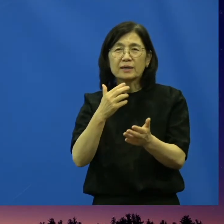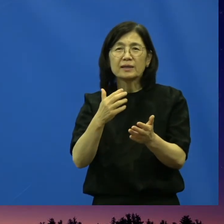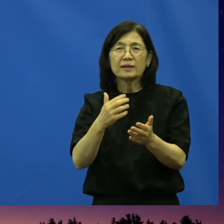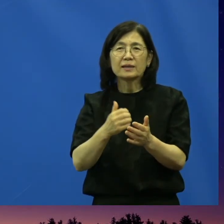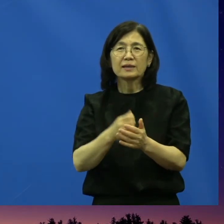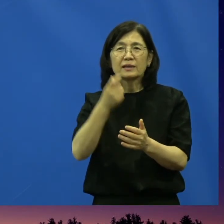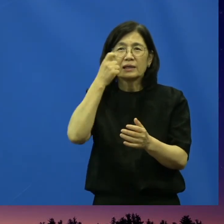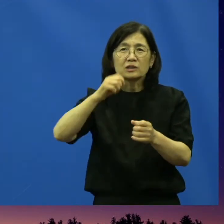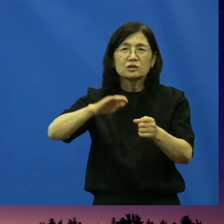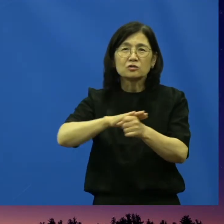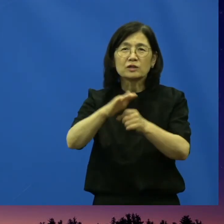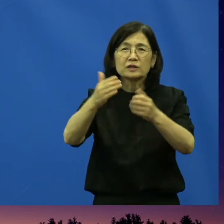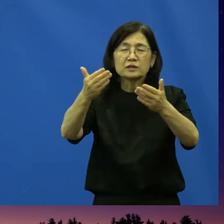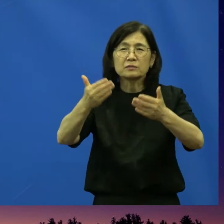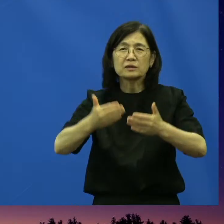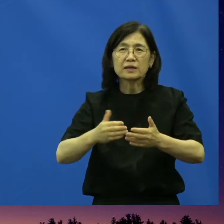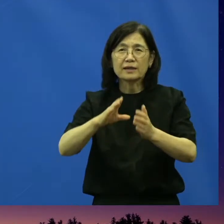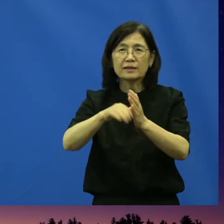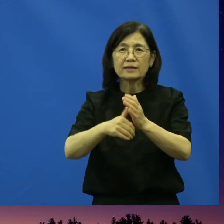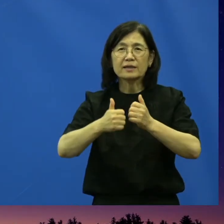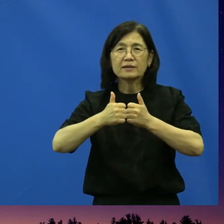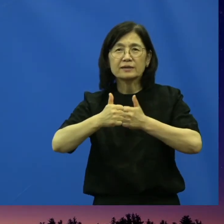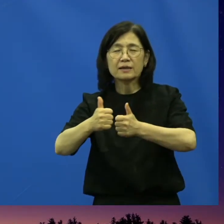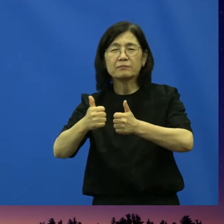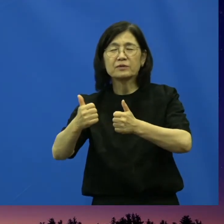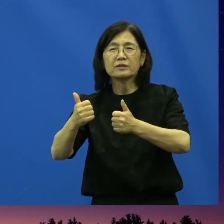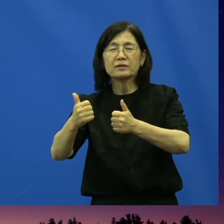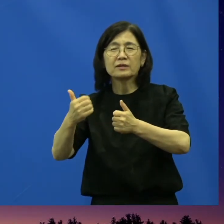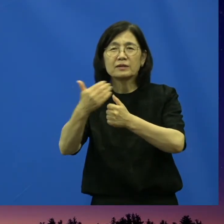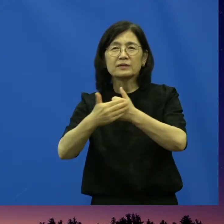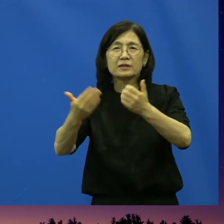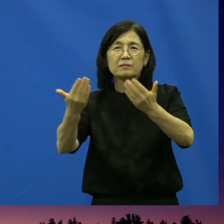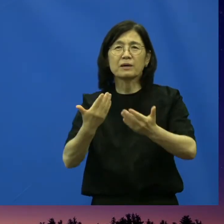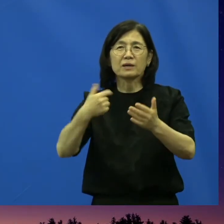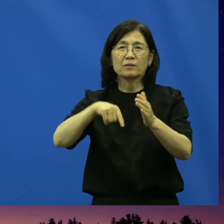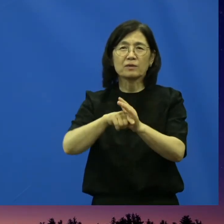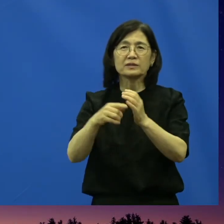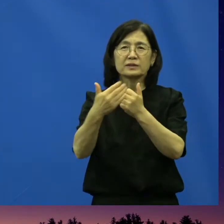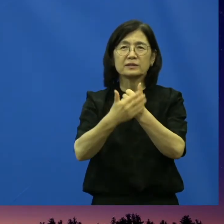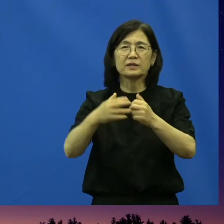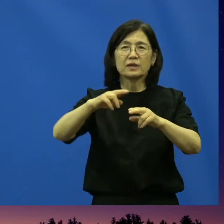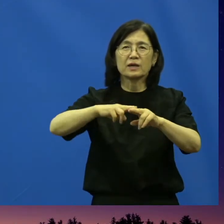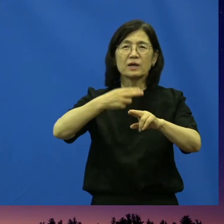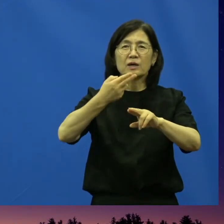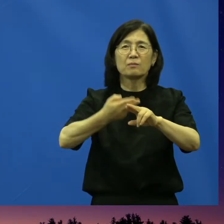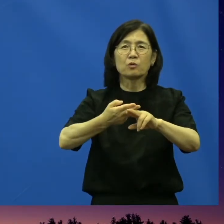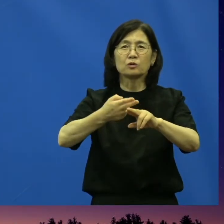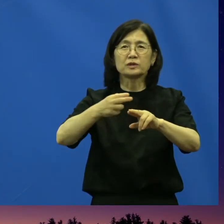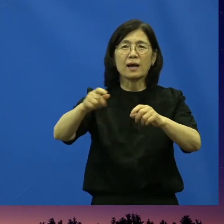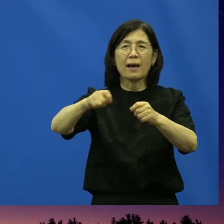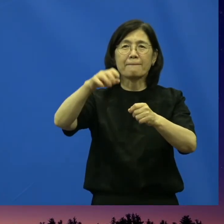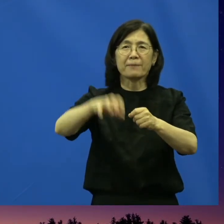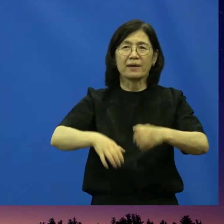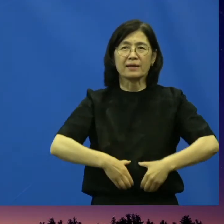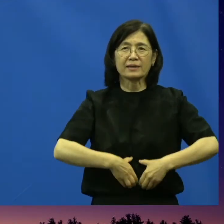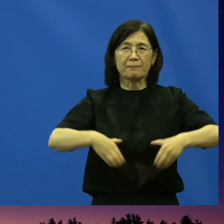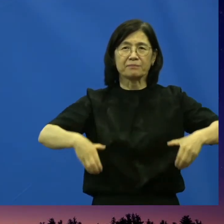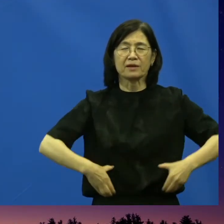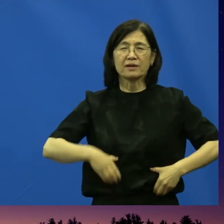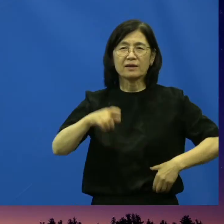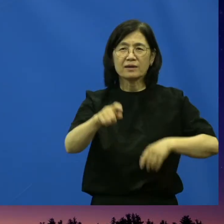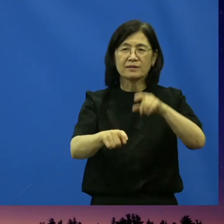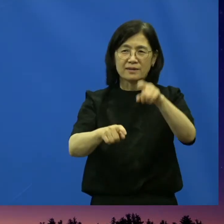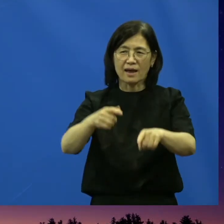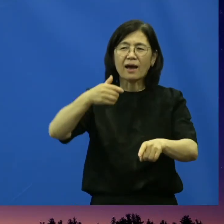때를 따라 돕는 은혜를 얻기 위하여 은혜의 보좌 앞에 담대히 나아갈 것이니라. 제가 말이 빨라지고 있습니다.